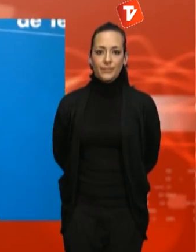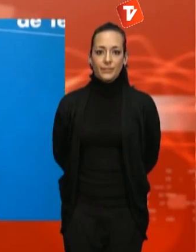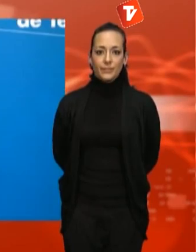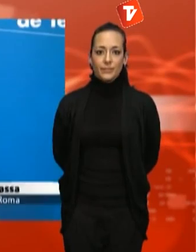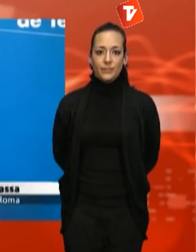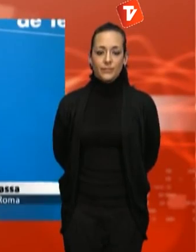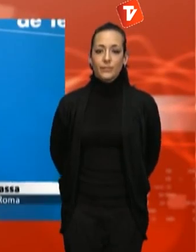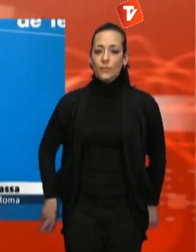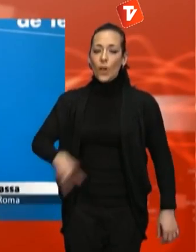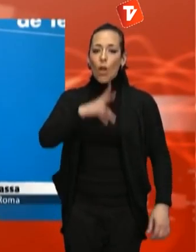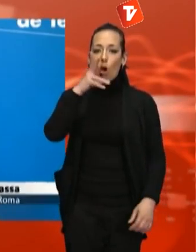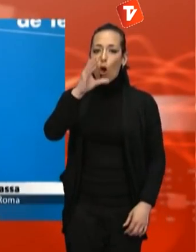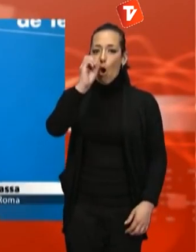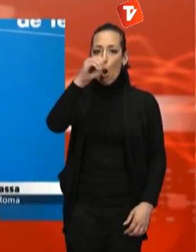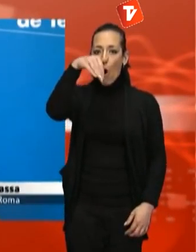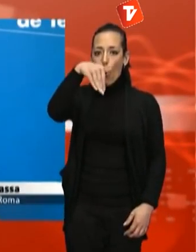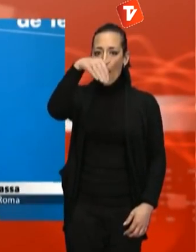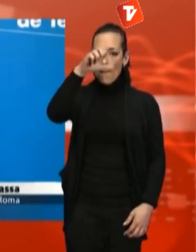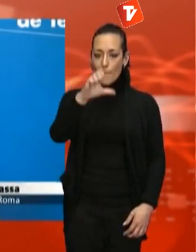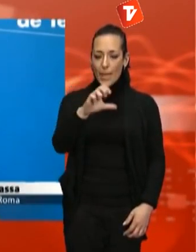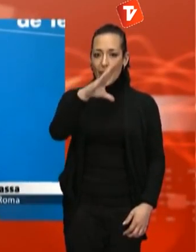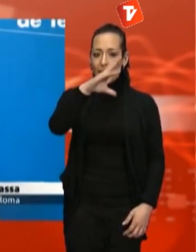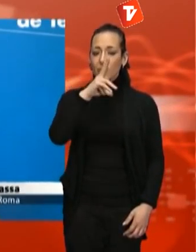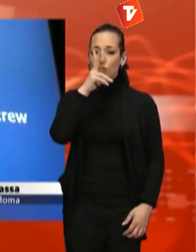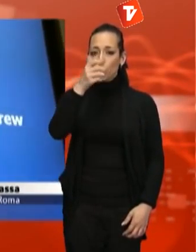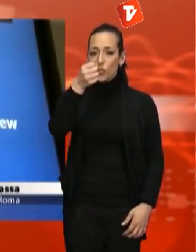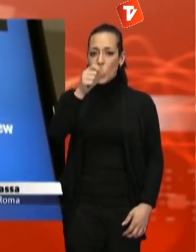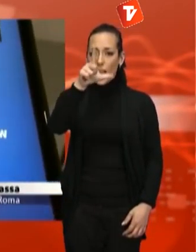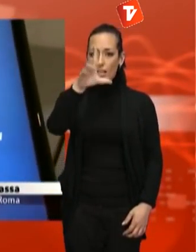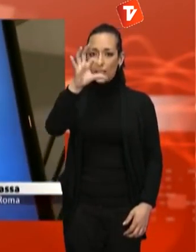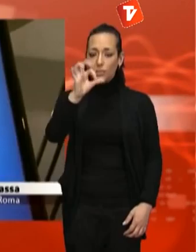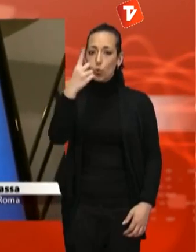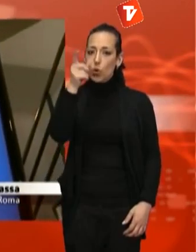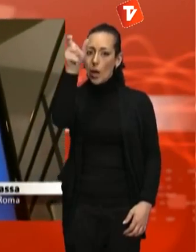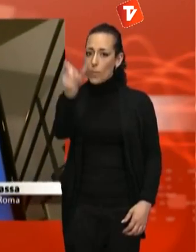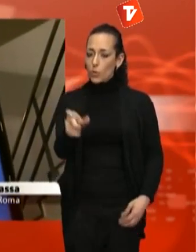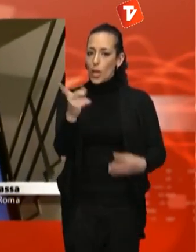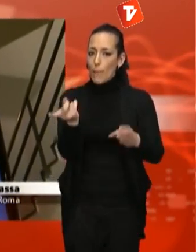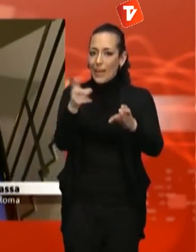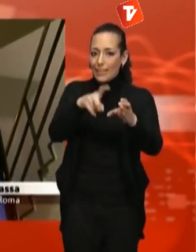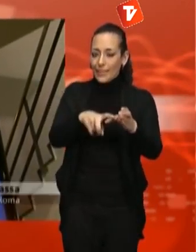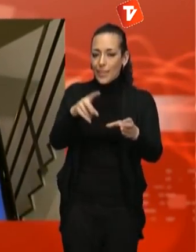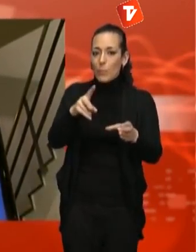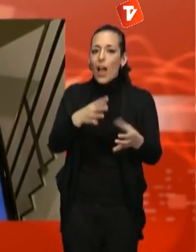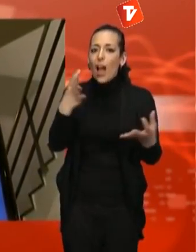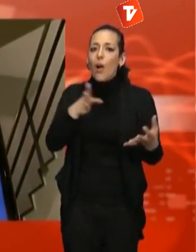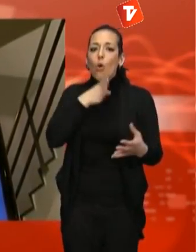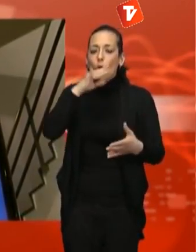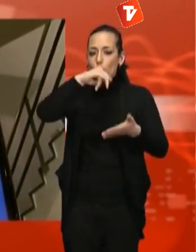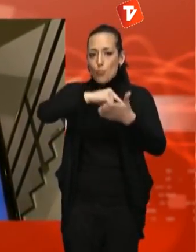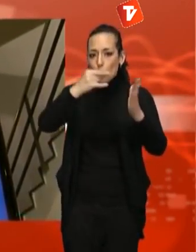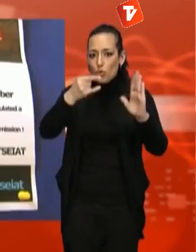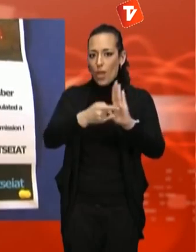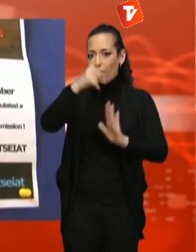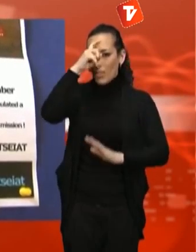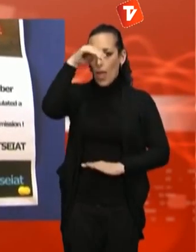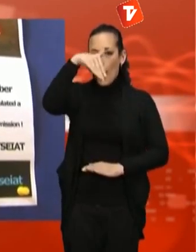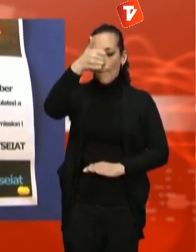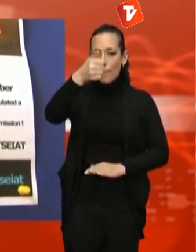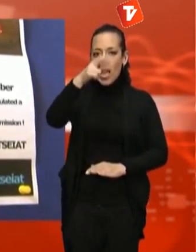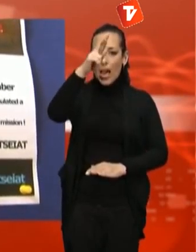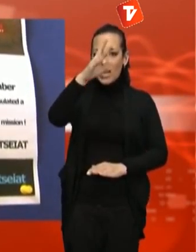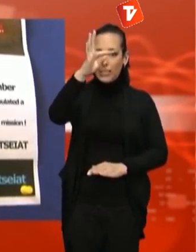Román Charles, un dels sis tripulants de la missió Mar 500, ha pronunciat aquest dilluns una conferència a l'Escola Tècnica Superior d'Enginyeries Industrial